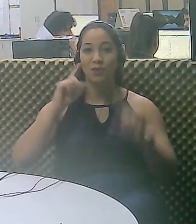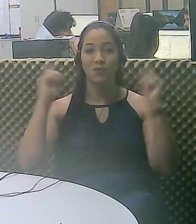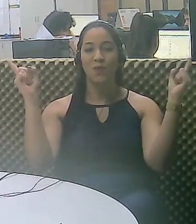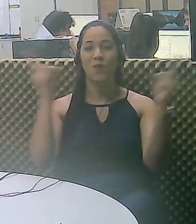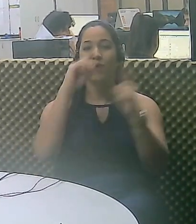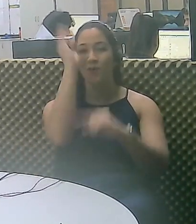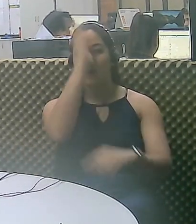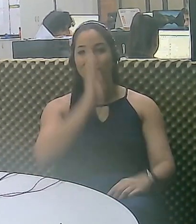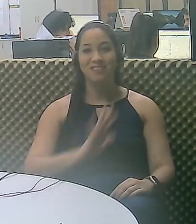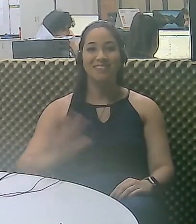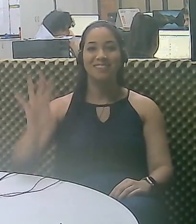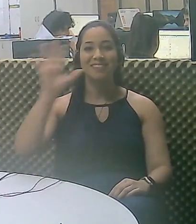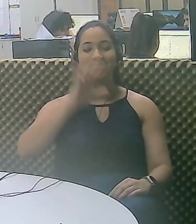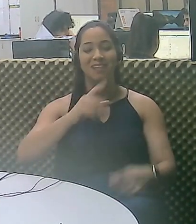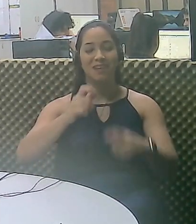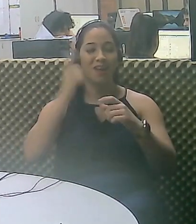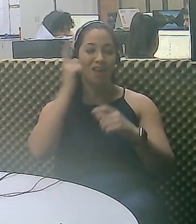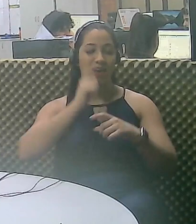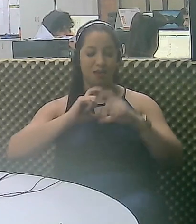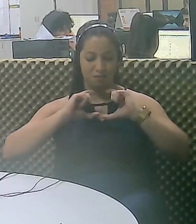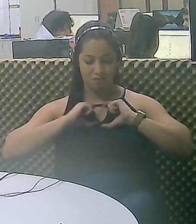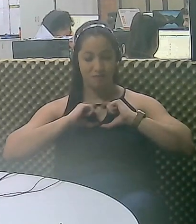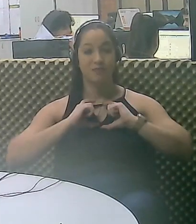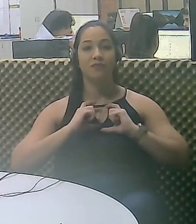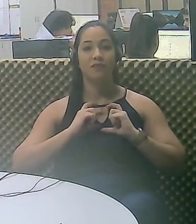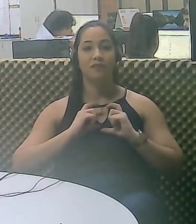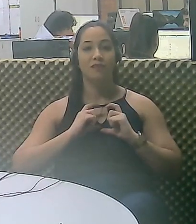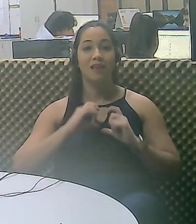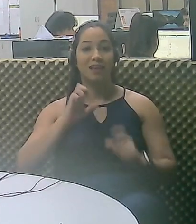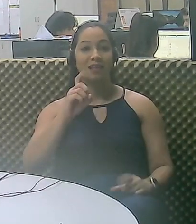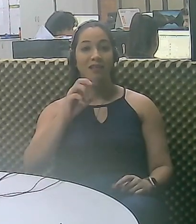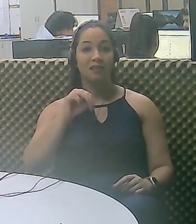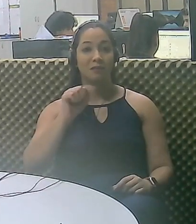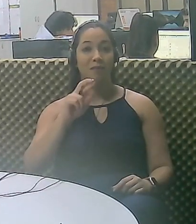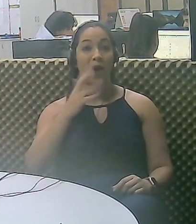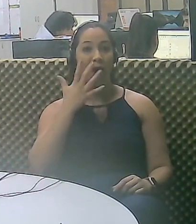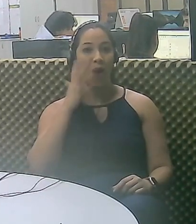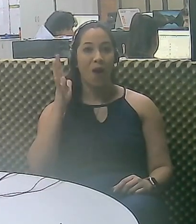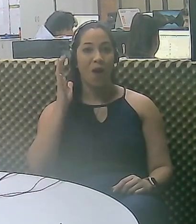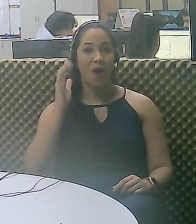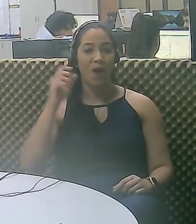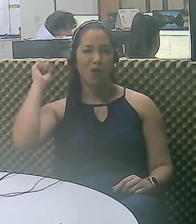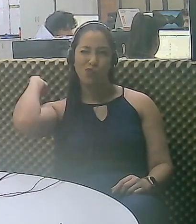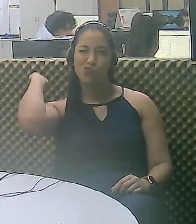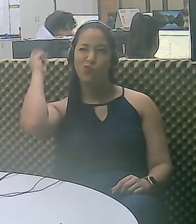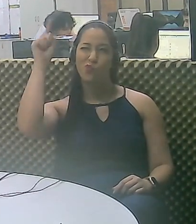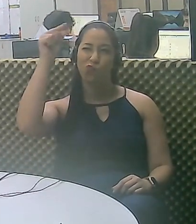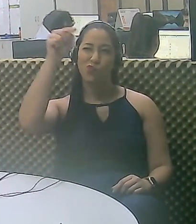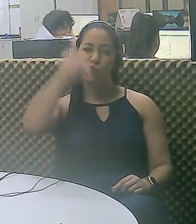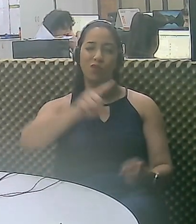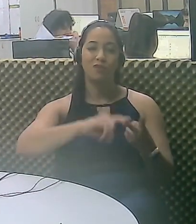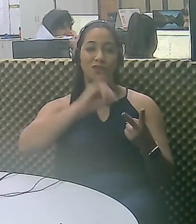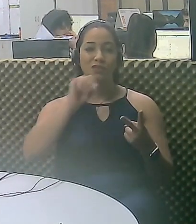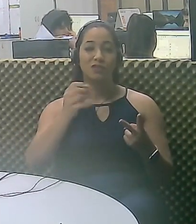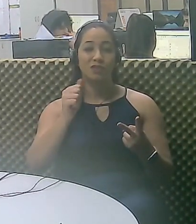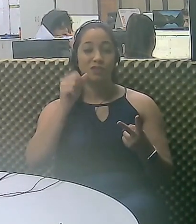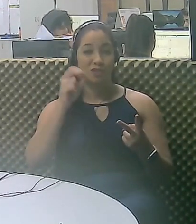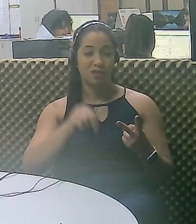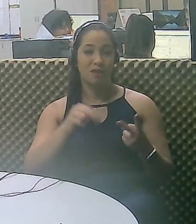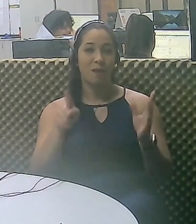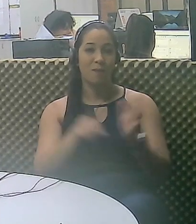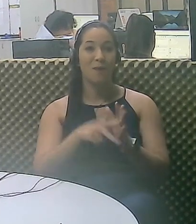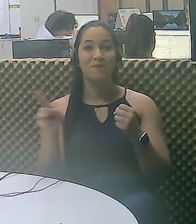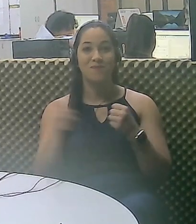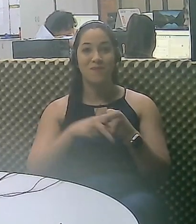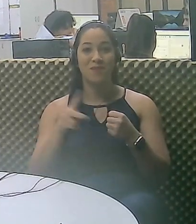o país. As medalhas foram conquistadas por Edmar Oliveira, ouro no lançamento de dardo, Jean Carlos da Costa,